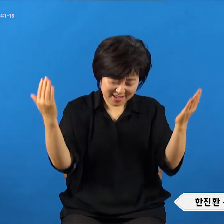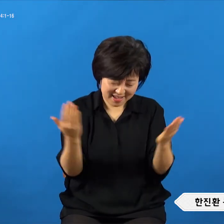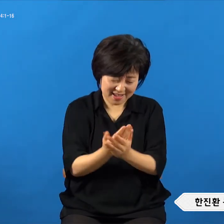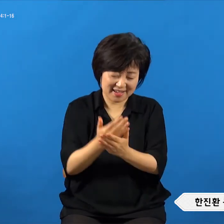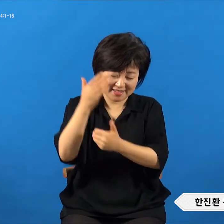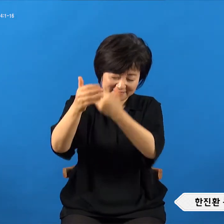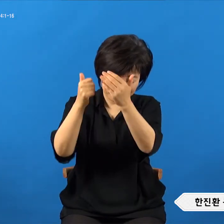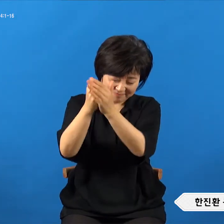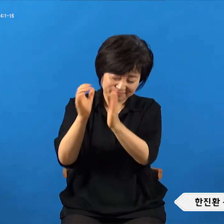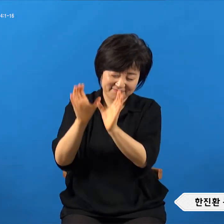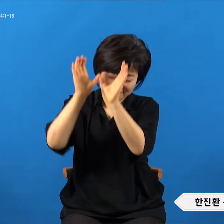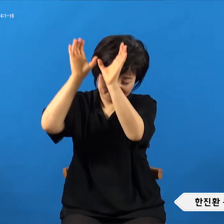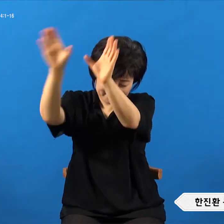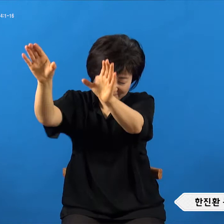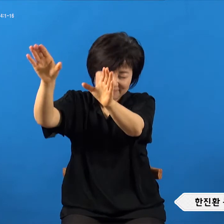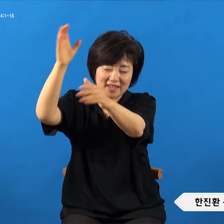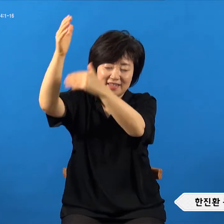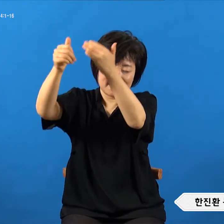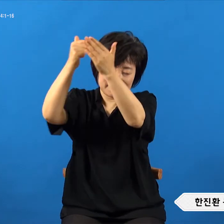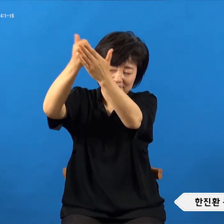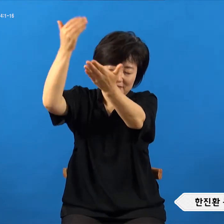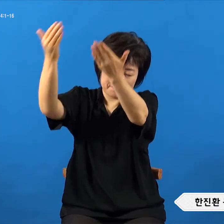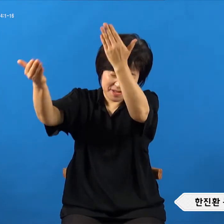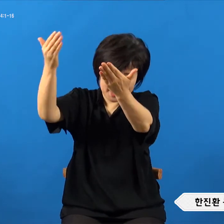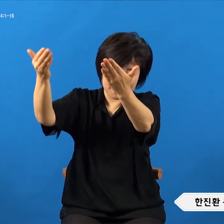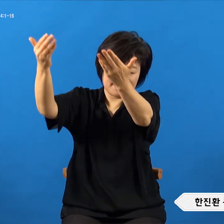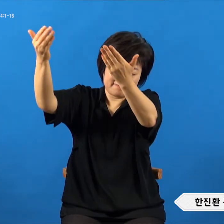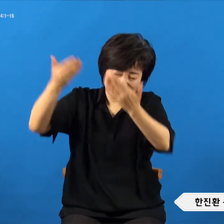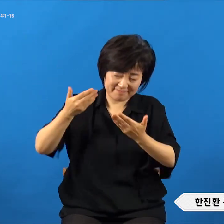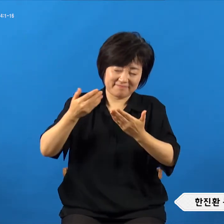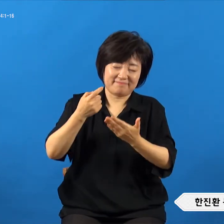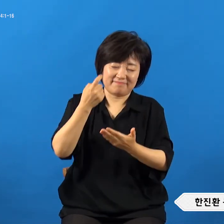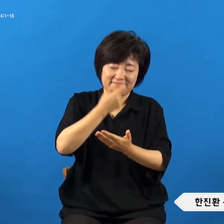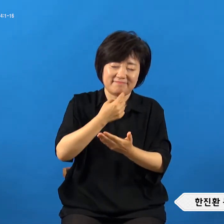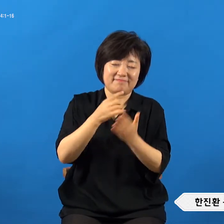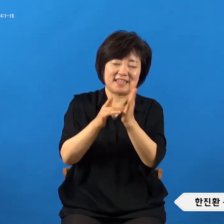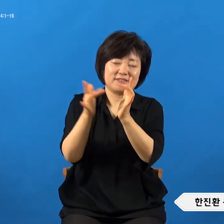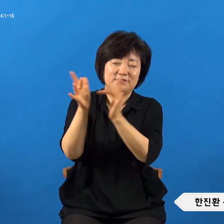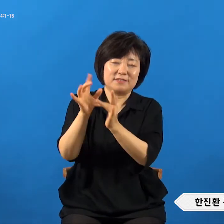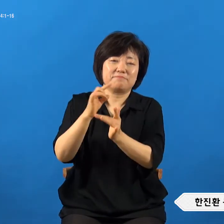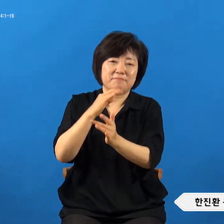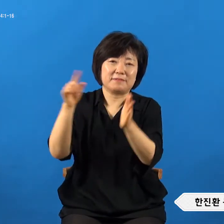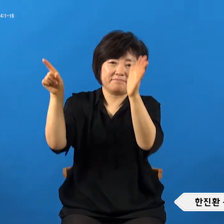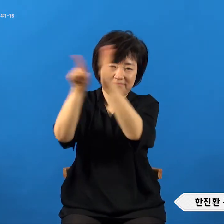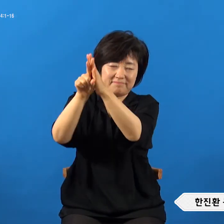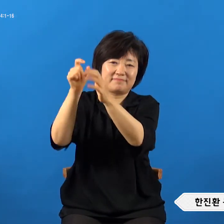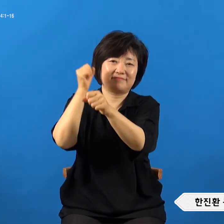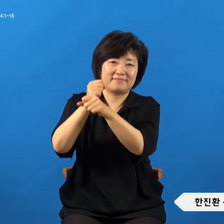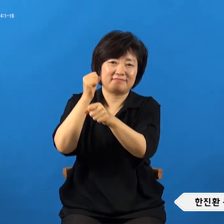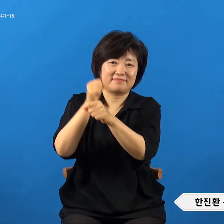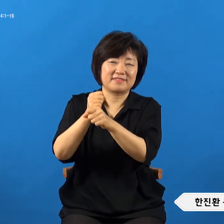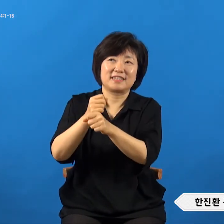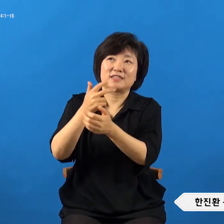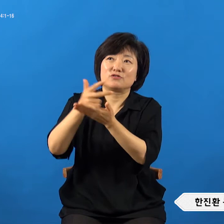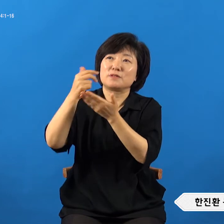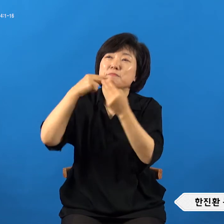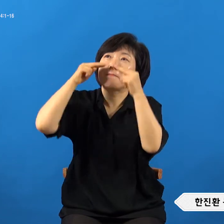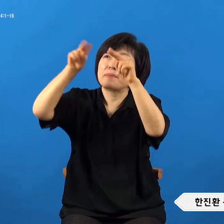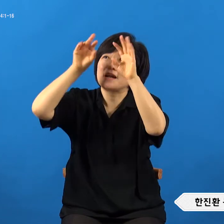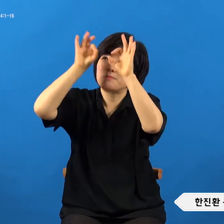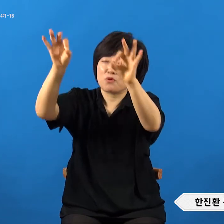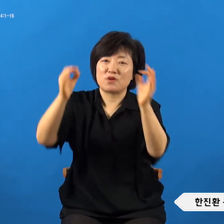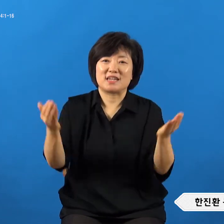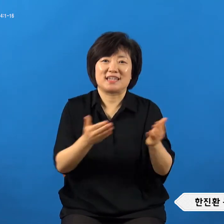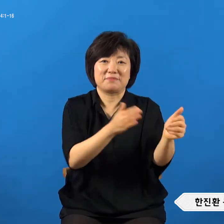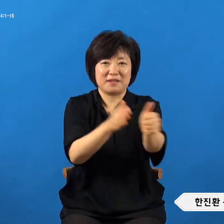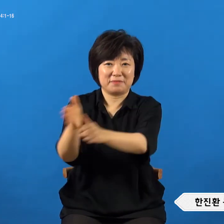다 맡기고 판단하실 분은 오직 예수님 한 분인 것을 고백하면서 정말 주님만 바라보고 일하는 우리 모두가